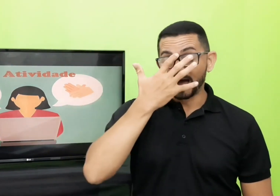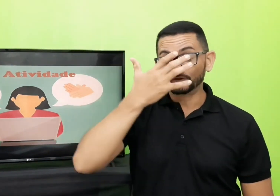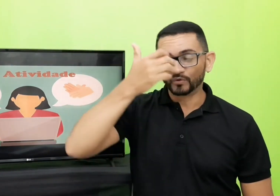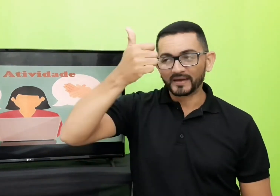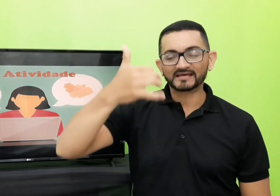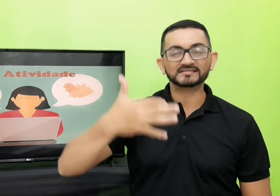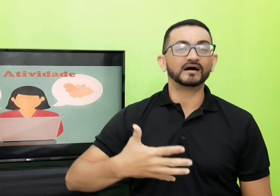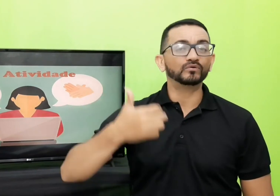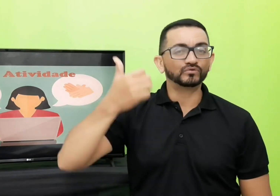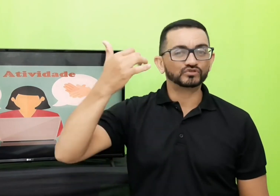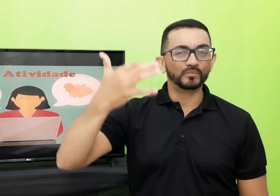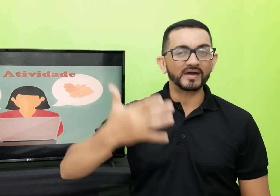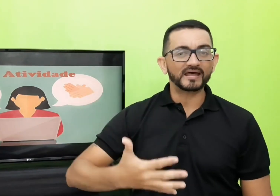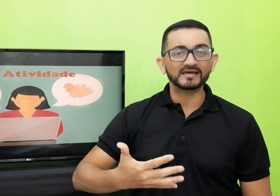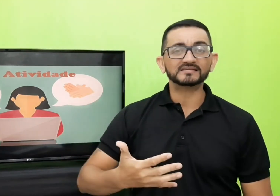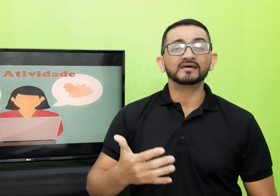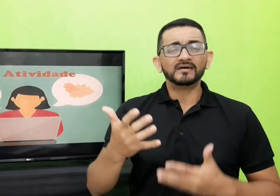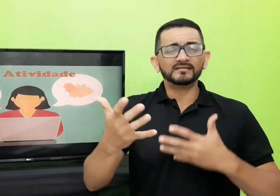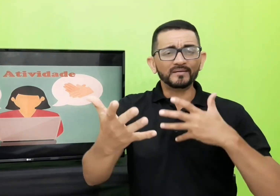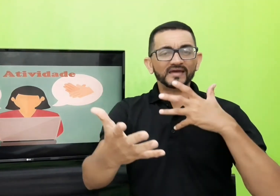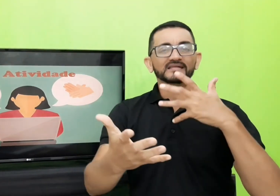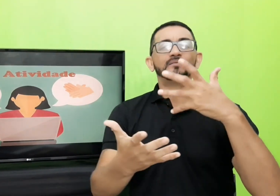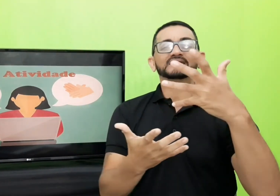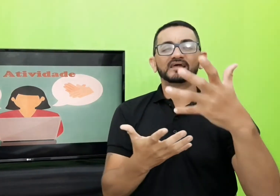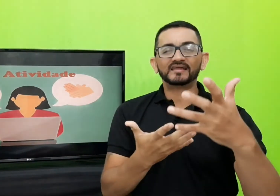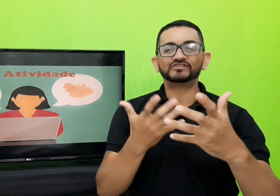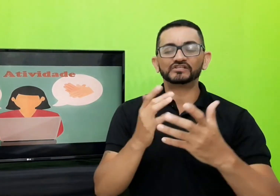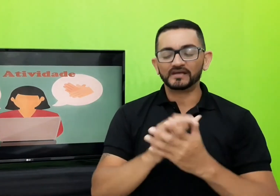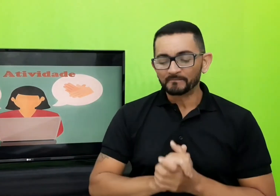a numeração, os numerais, e também dar uma treinadinha